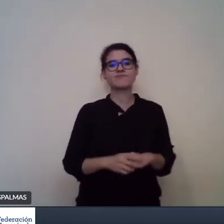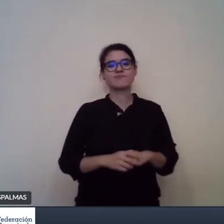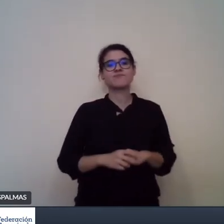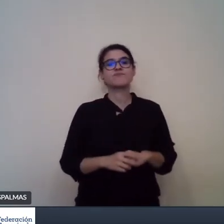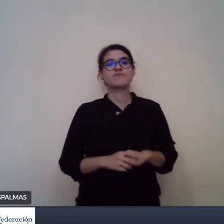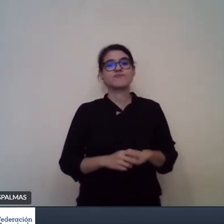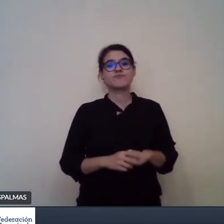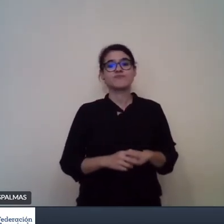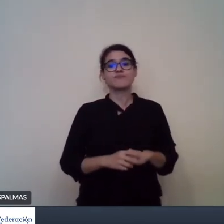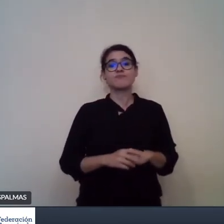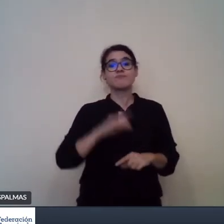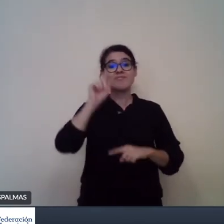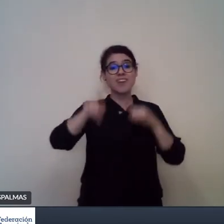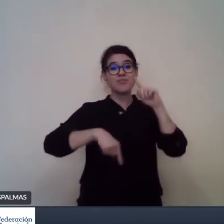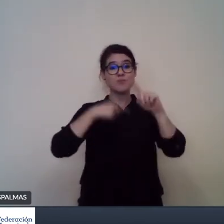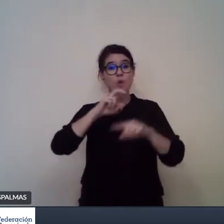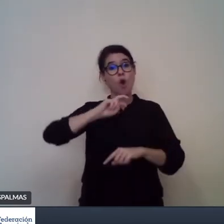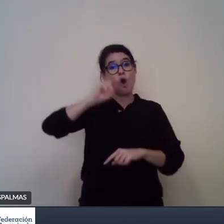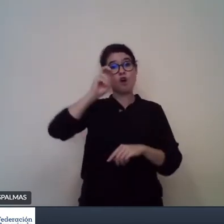Un siguiente paso sería analizar